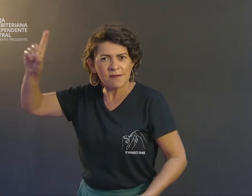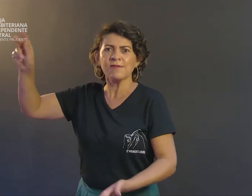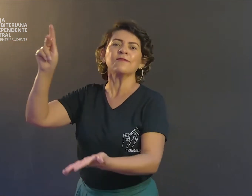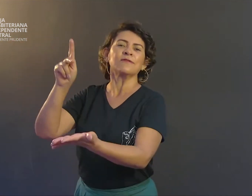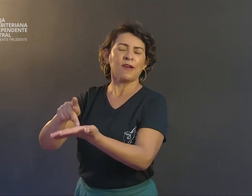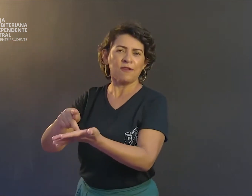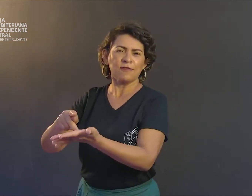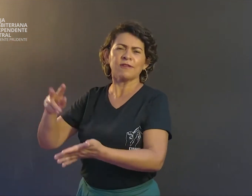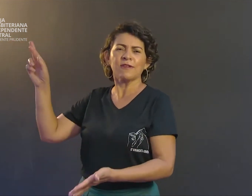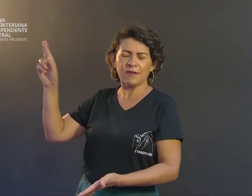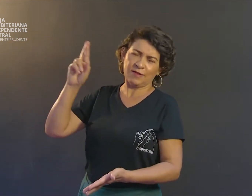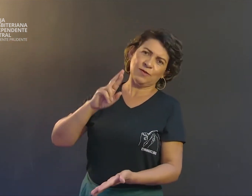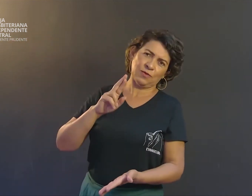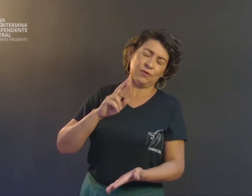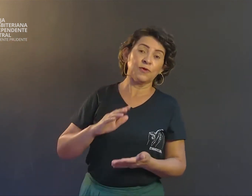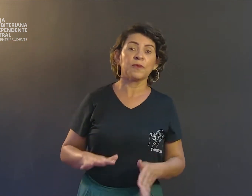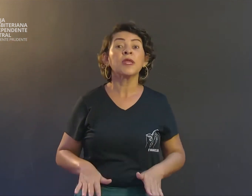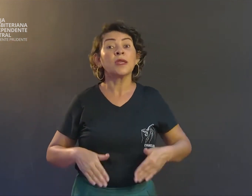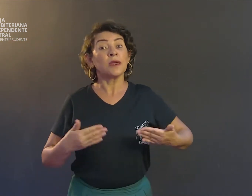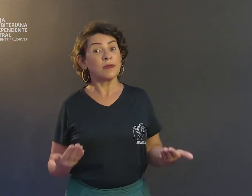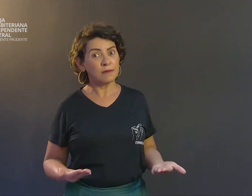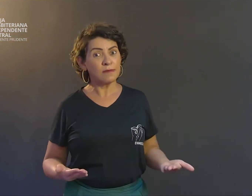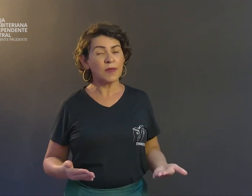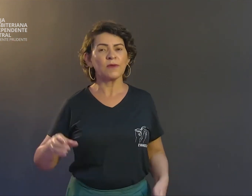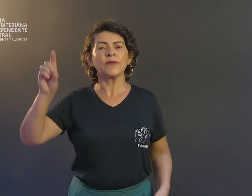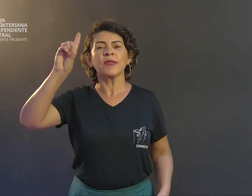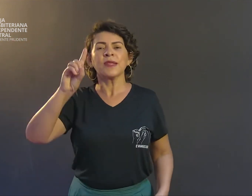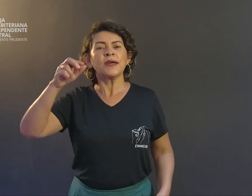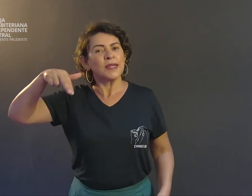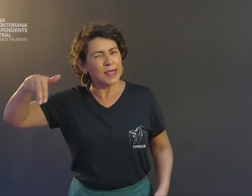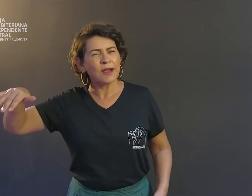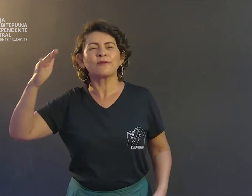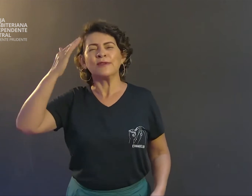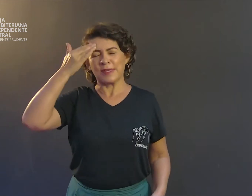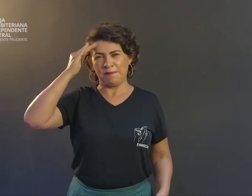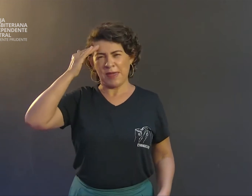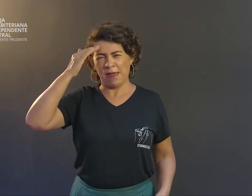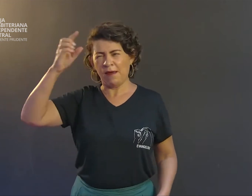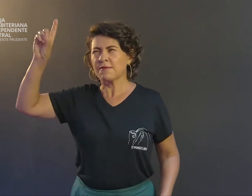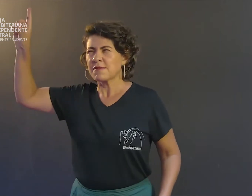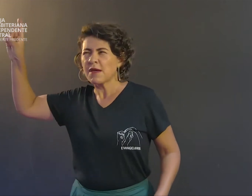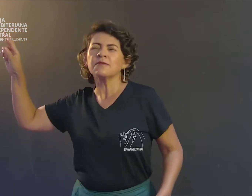Daniel sabia que Deus responderia por isso. Não desistiu até que sua resposta viesse.